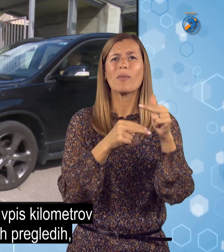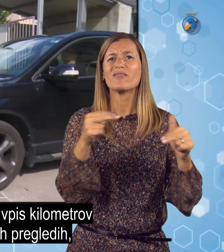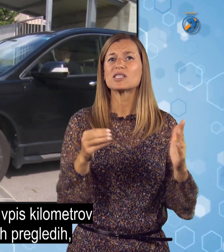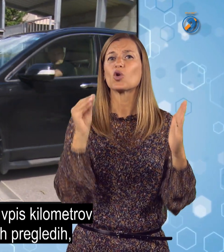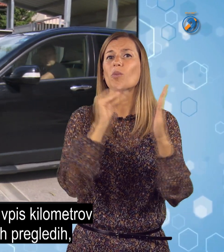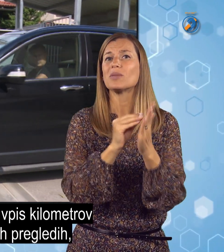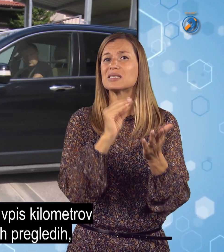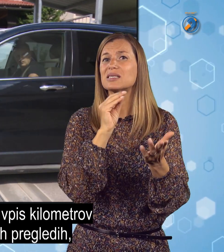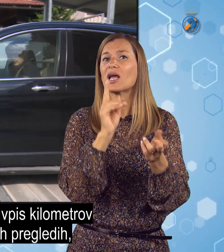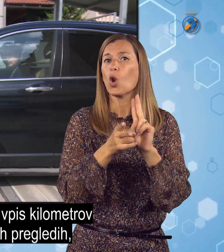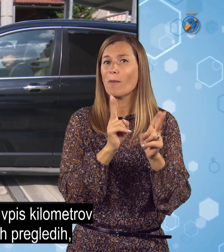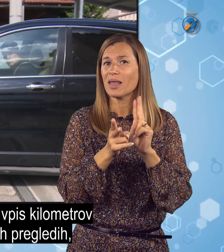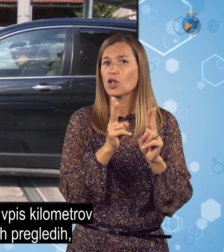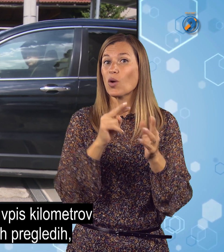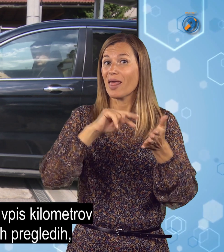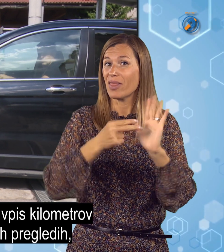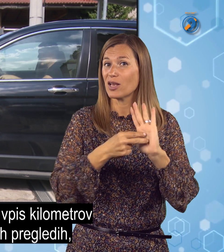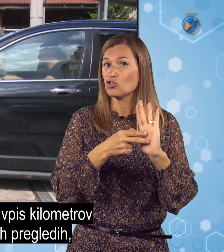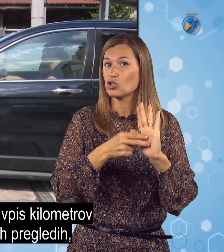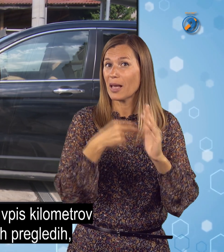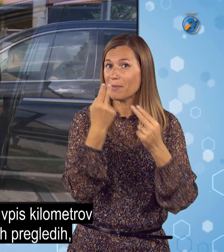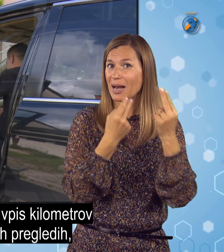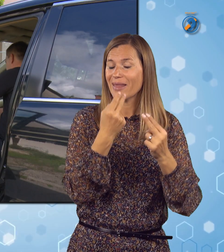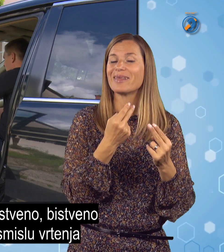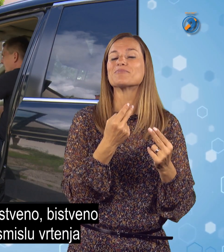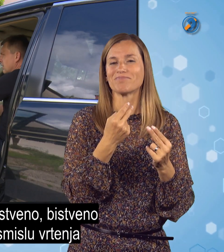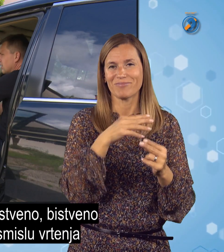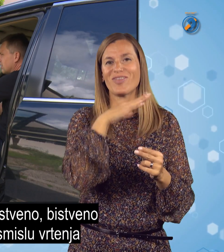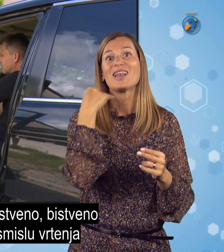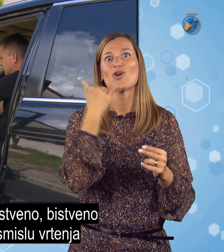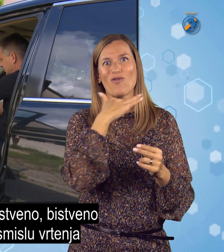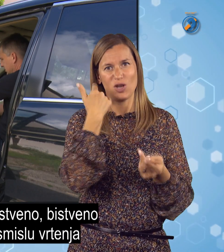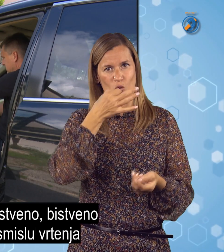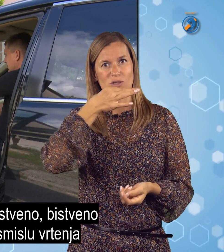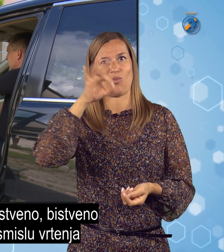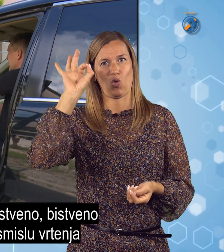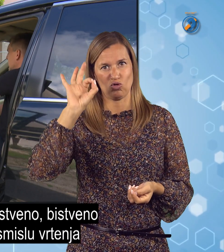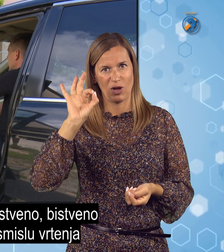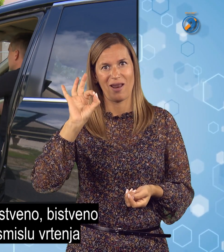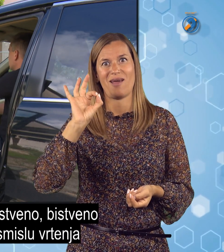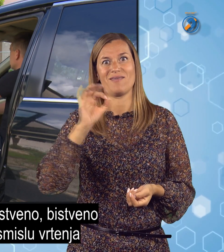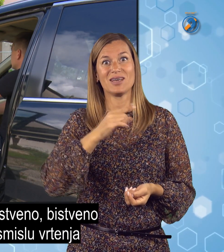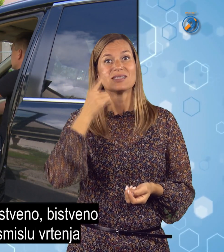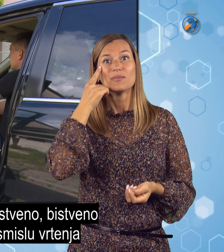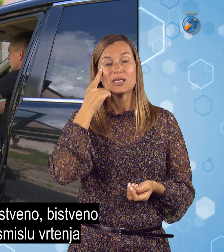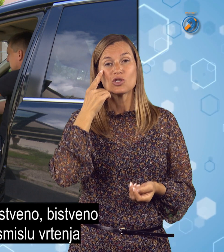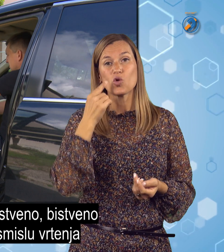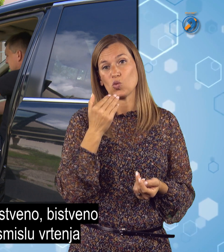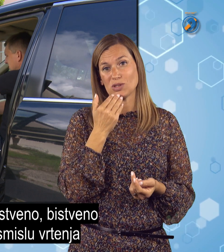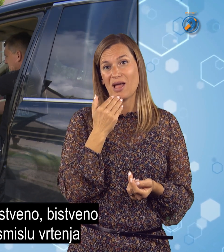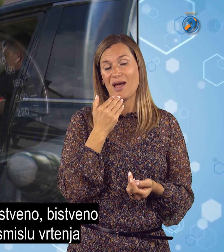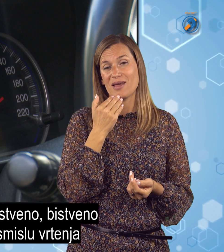obvezen vpis kilometrov na tehničnih pregledih, se je zadeva bistveno izboljšala v smislu